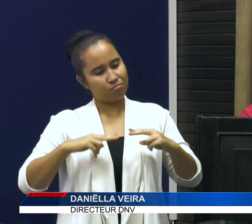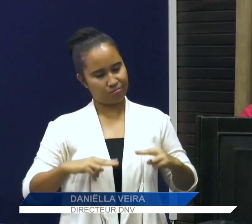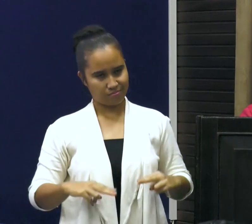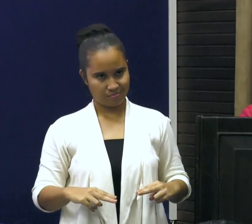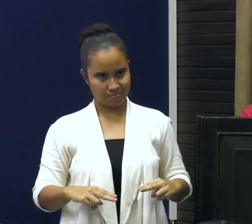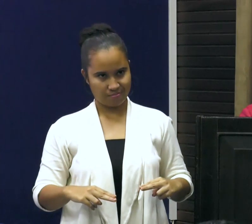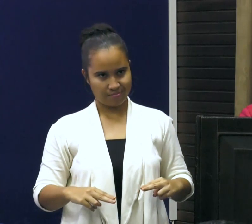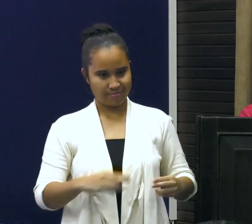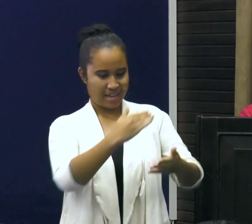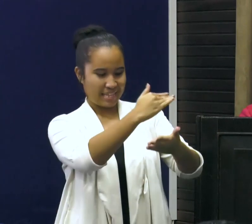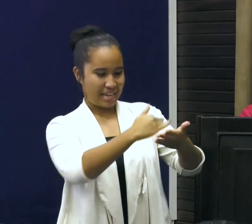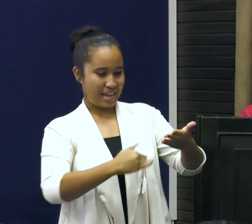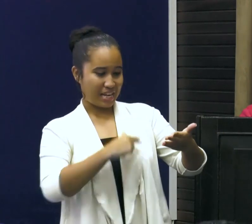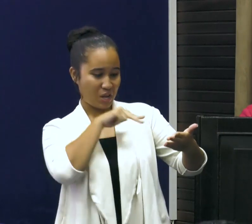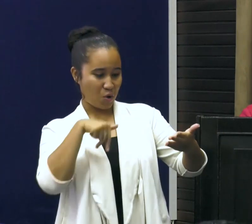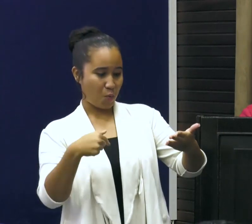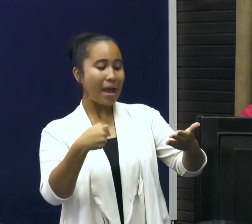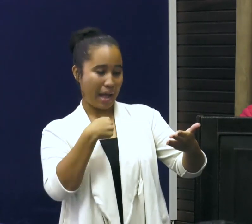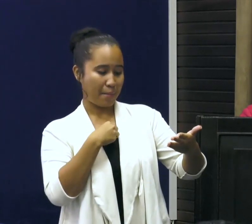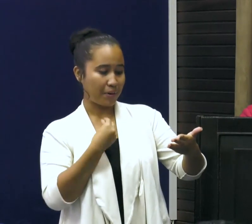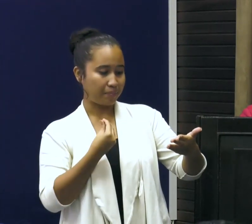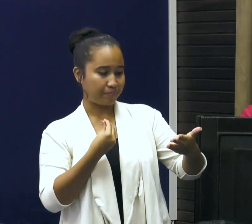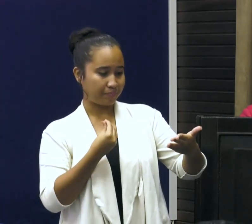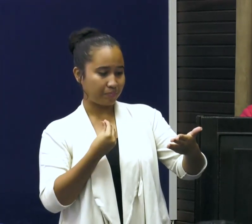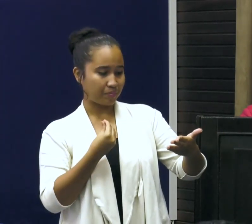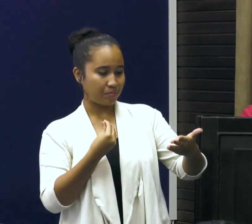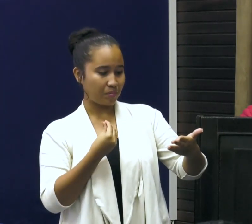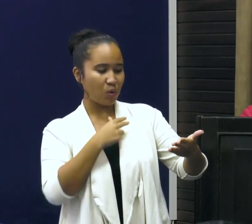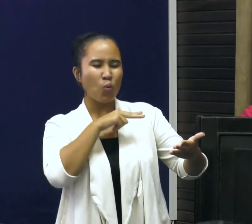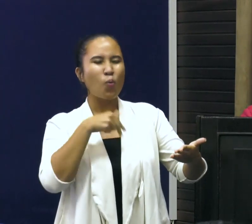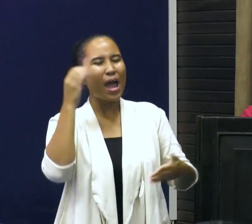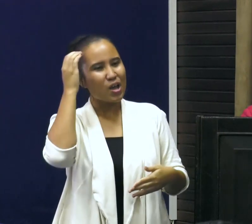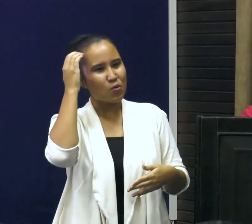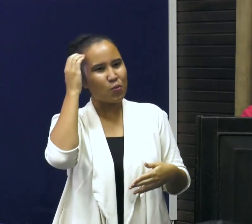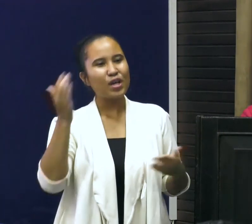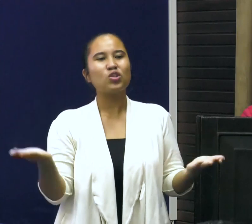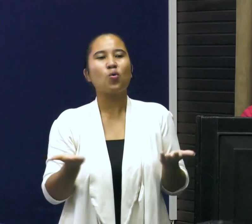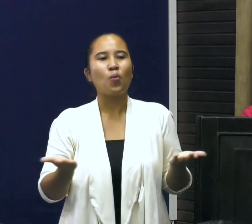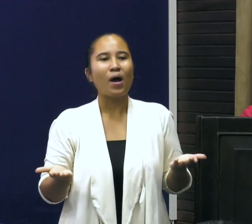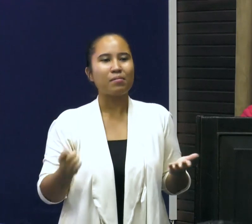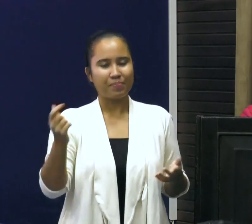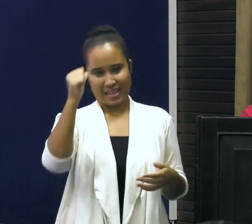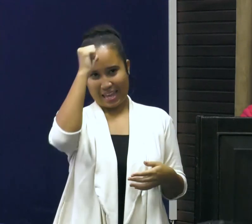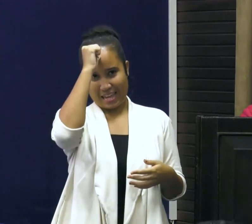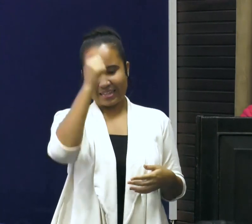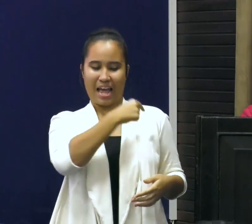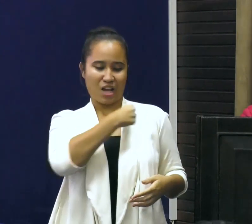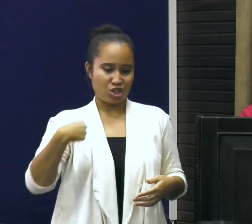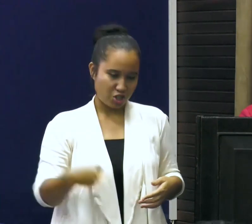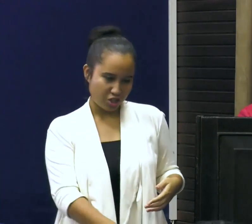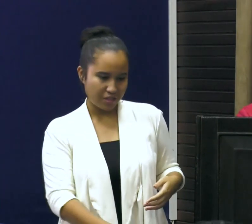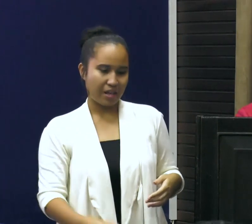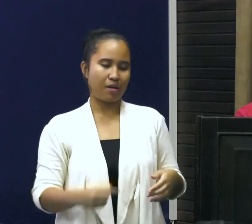De lijsten die wij binnen hebben, dan weten we dus waar mensen zijn. India, China, Sint